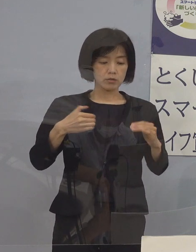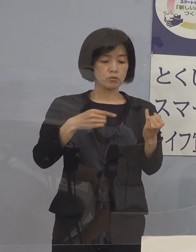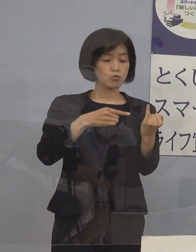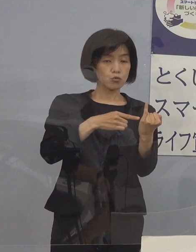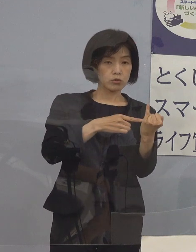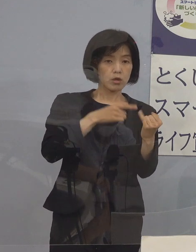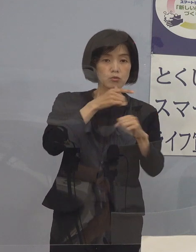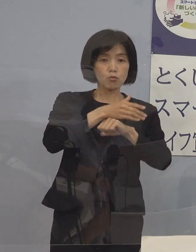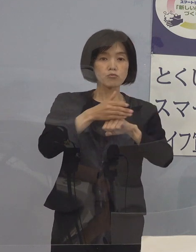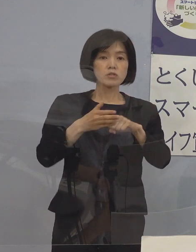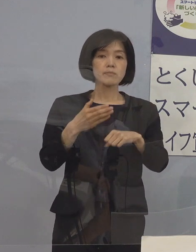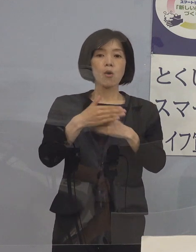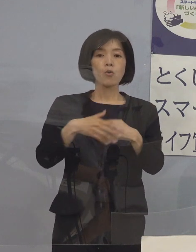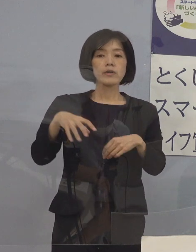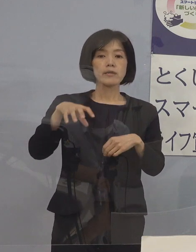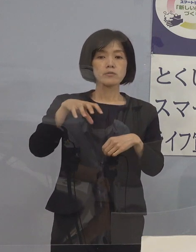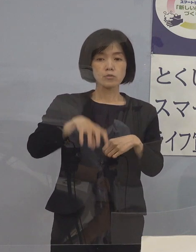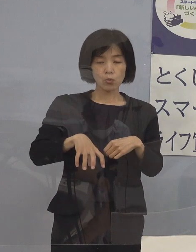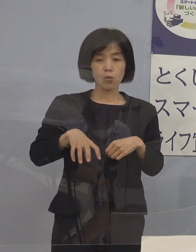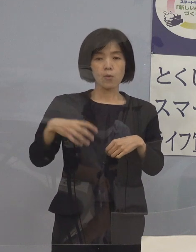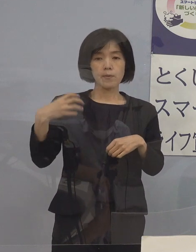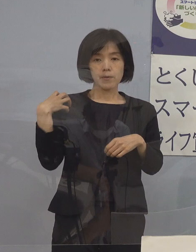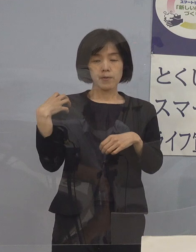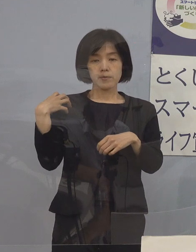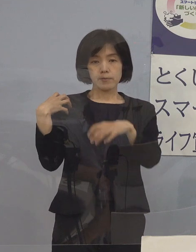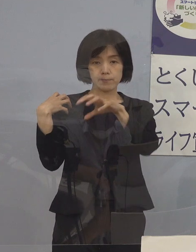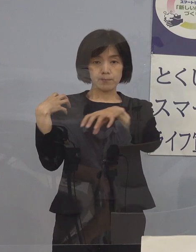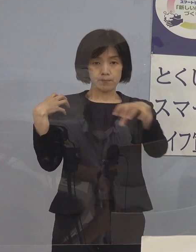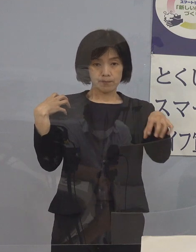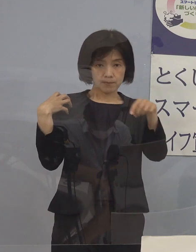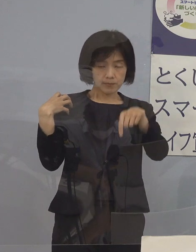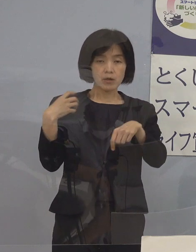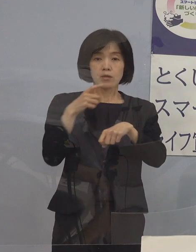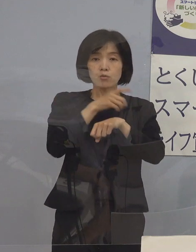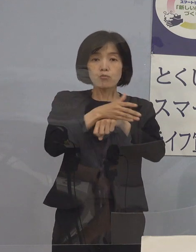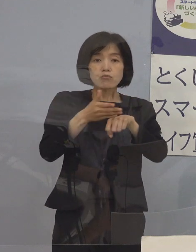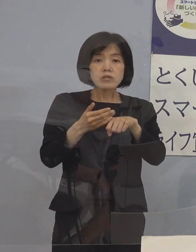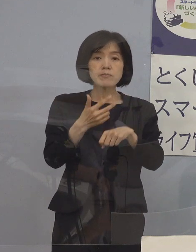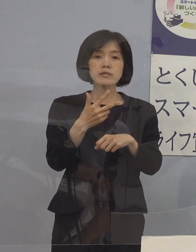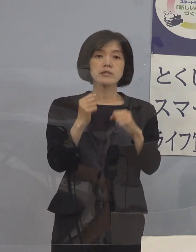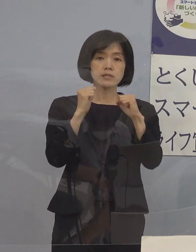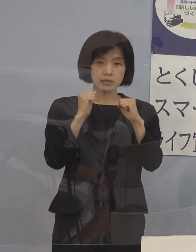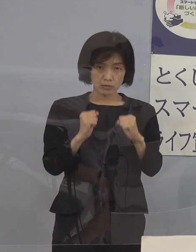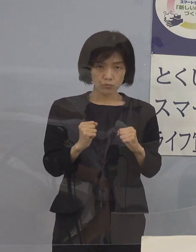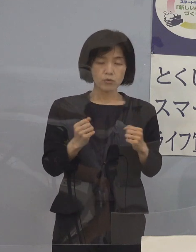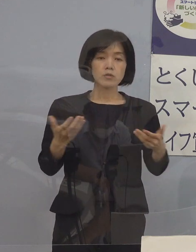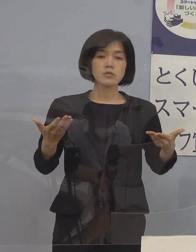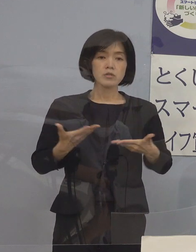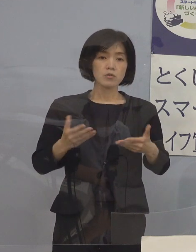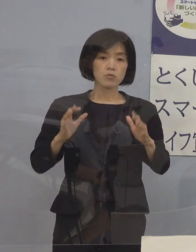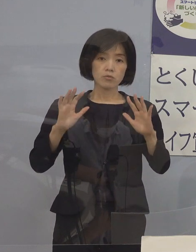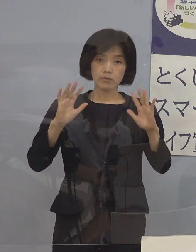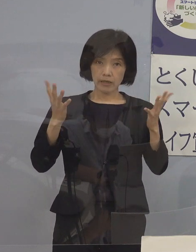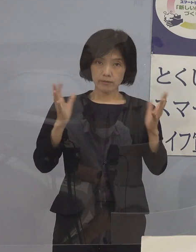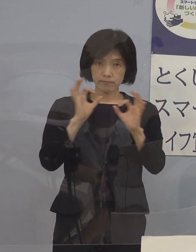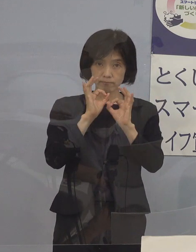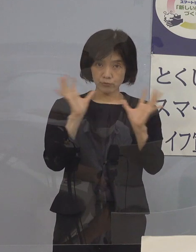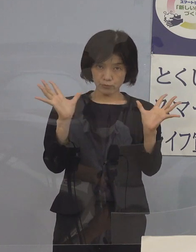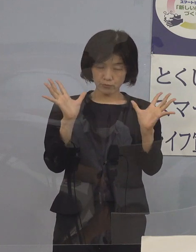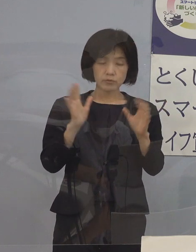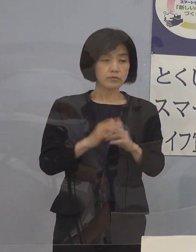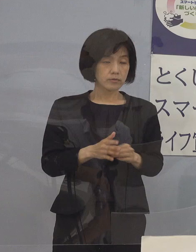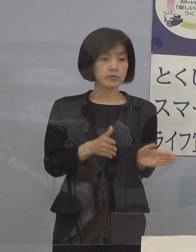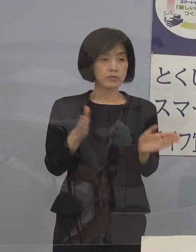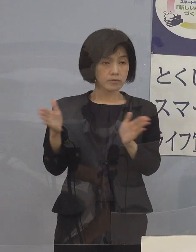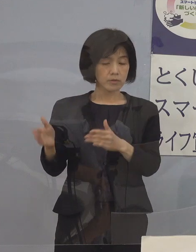徳島保健所管内、徳島市在住の方であり、職業は無職であります。続